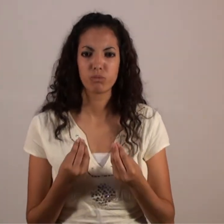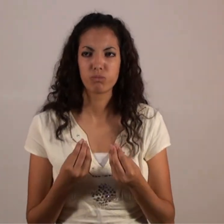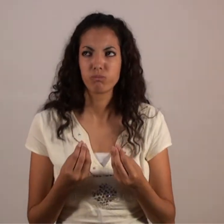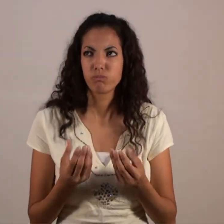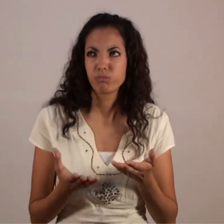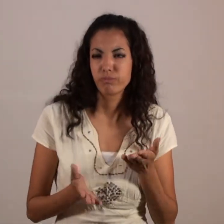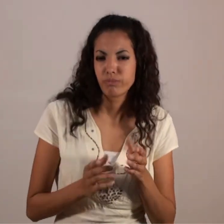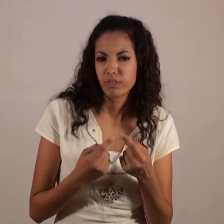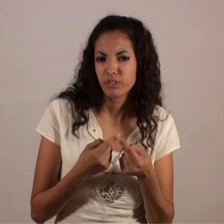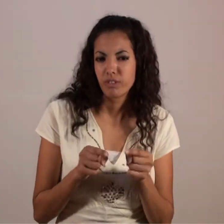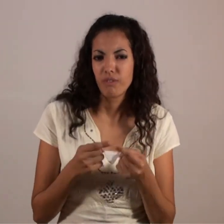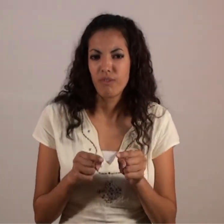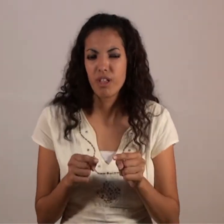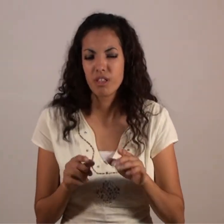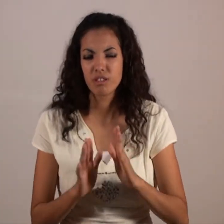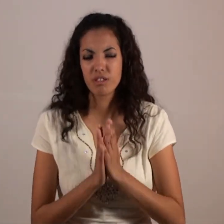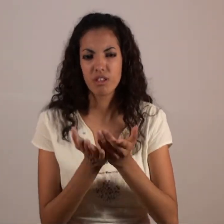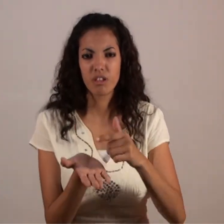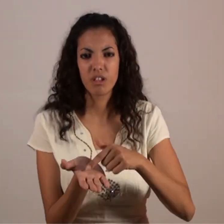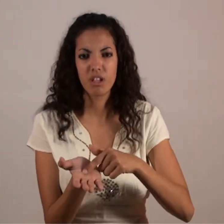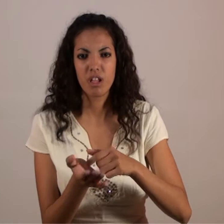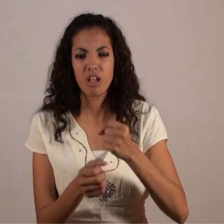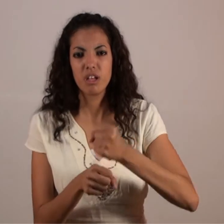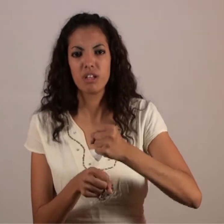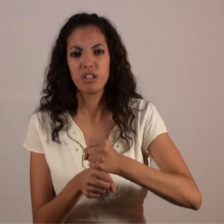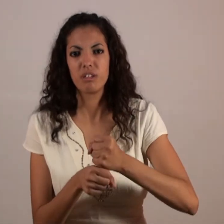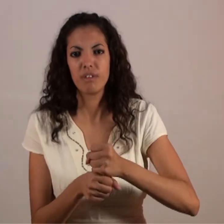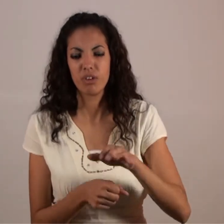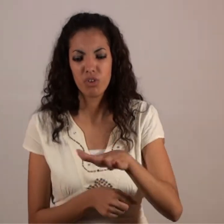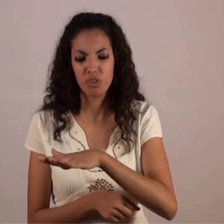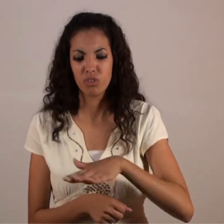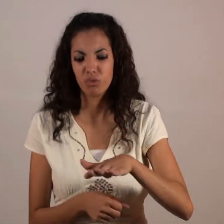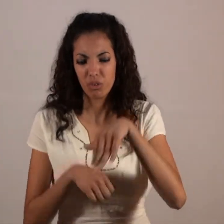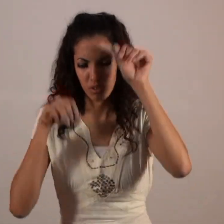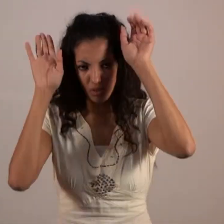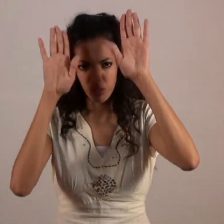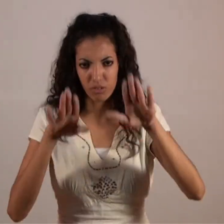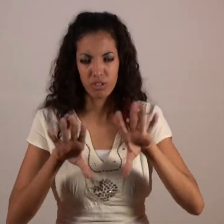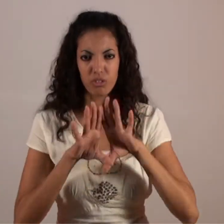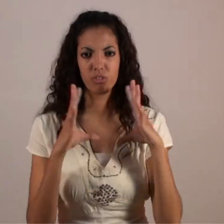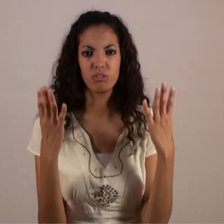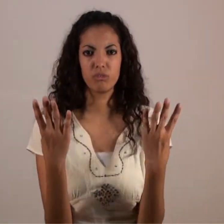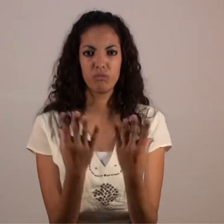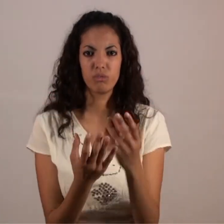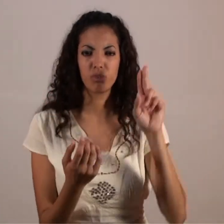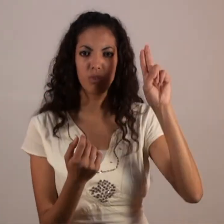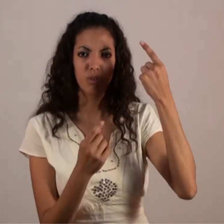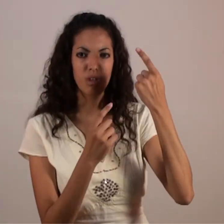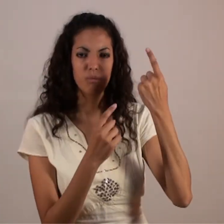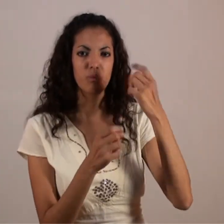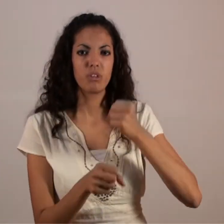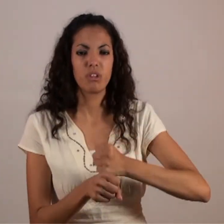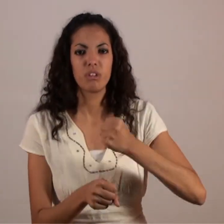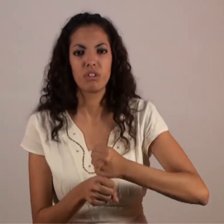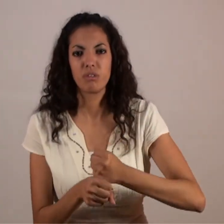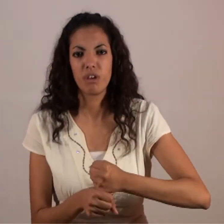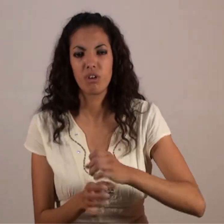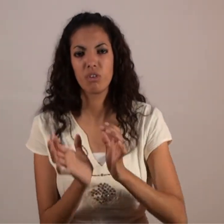pasaje la función y la obra del servicio del santuario terrenal con la muerte y el ministerio sumo sacerdotal de Jesús?